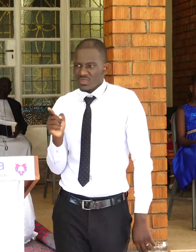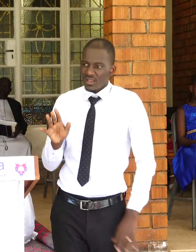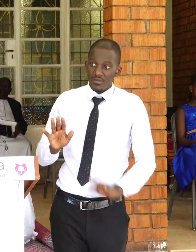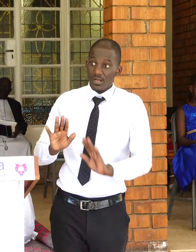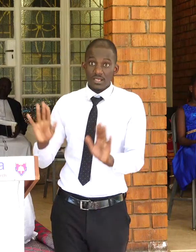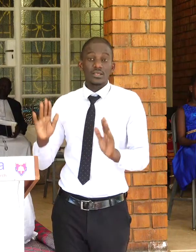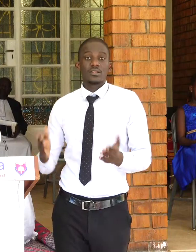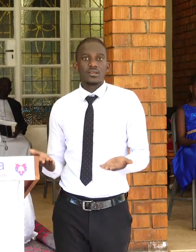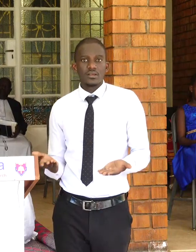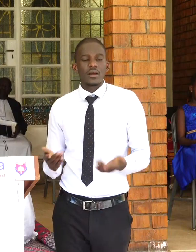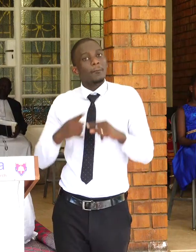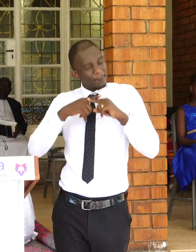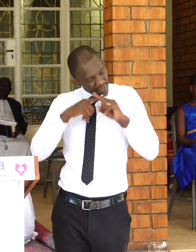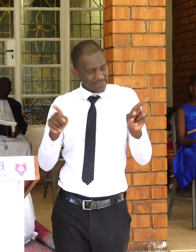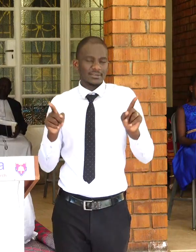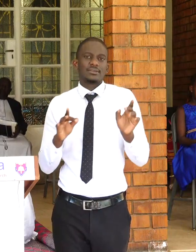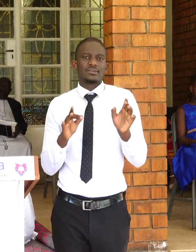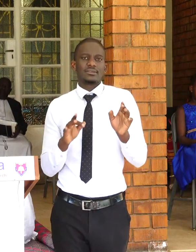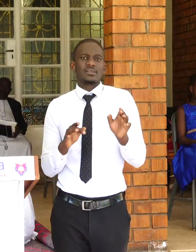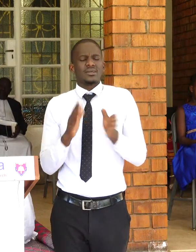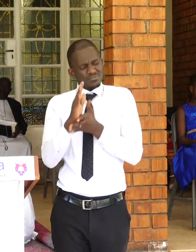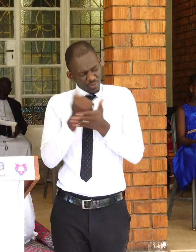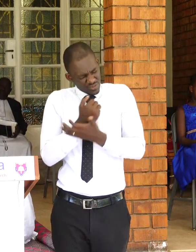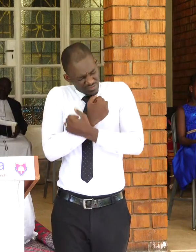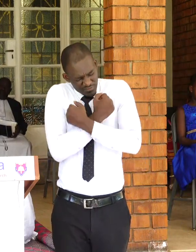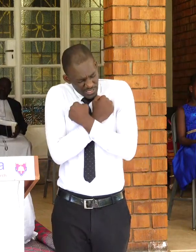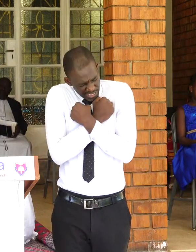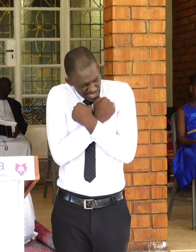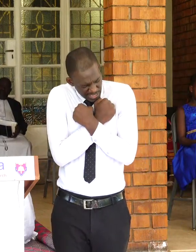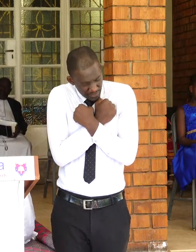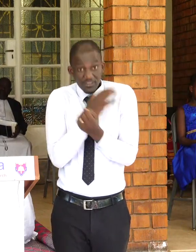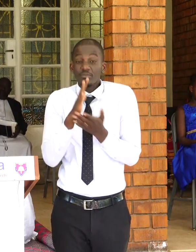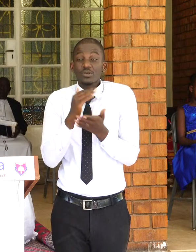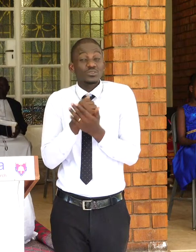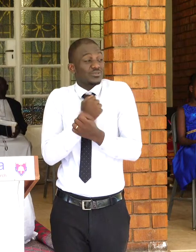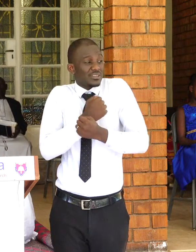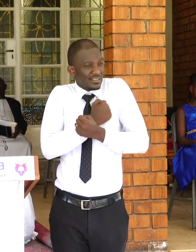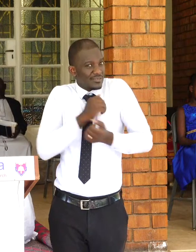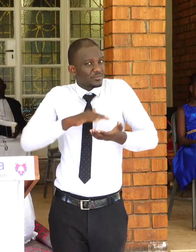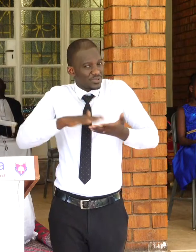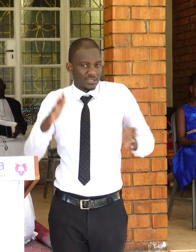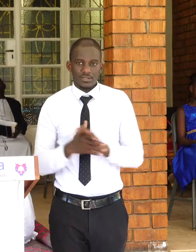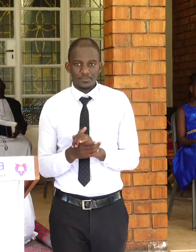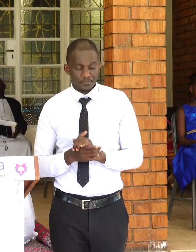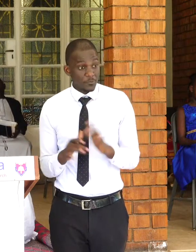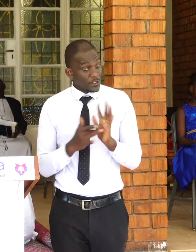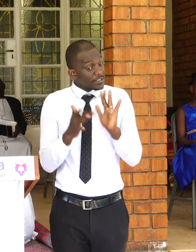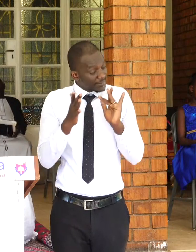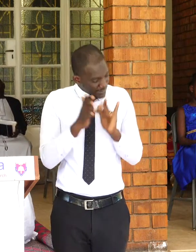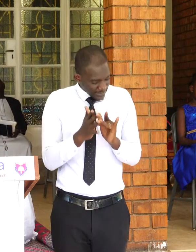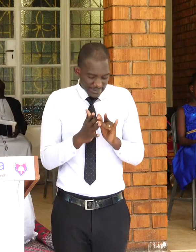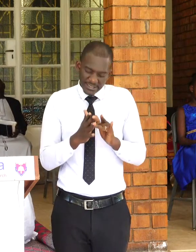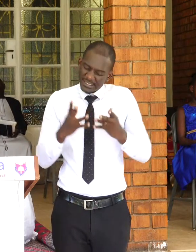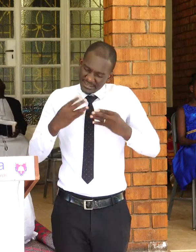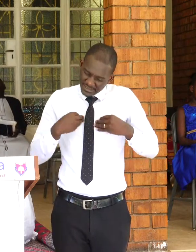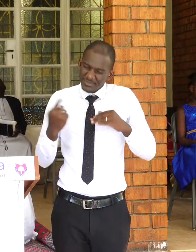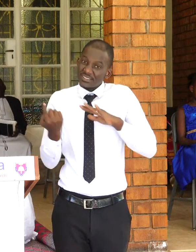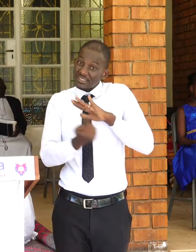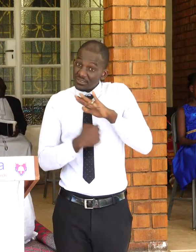kambaleke, naye olw'omukwano olw'okwagala ne yeeteeka mu mbeera eyasobola okukola